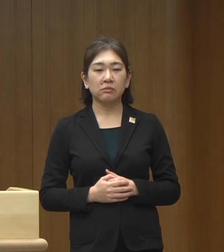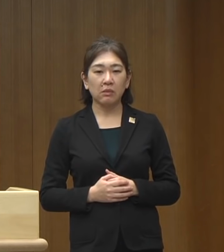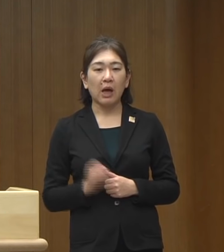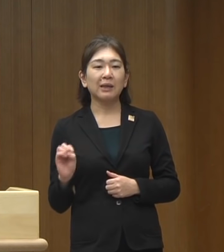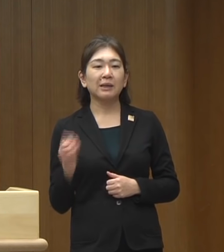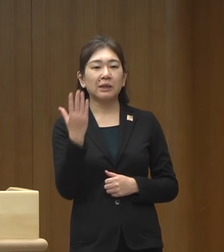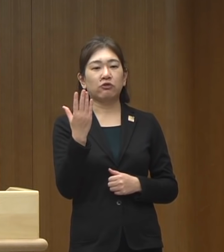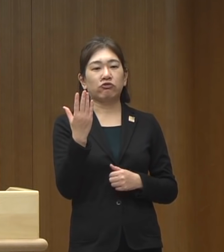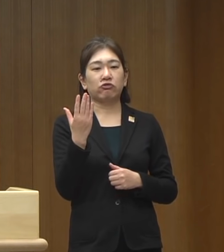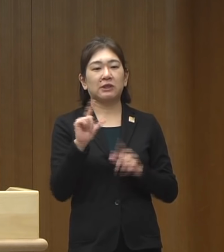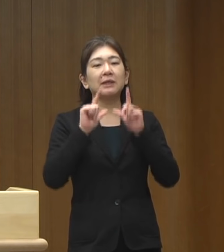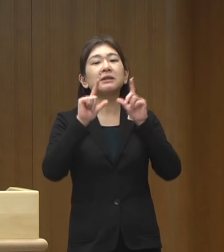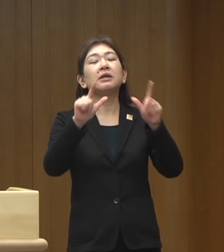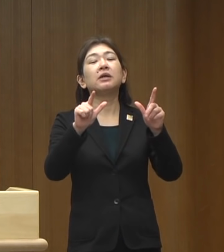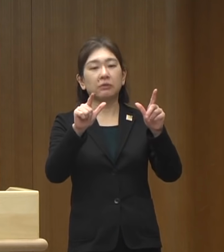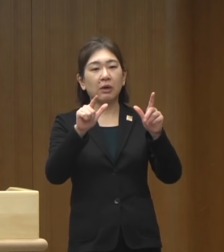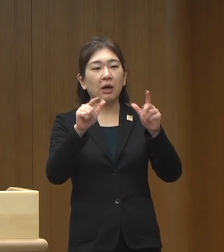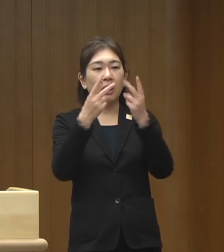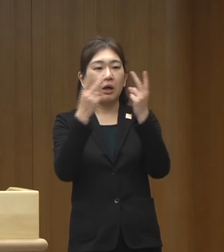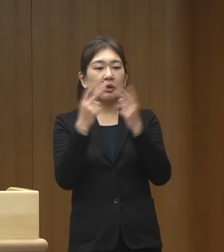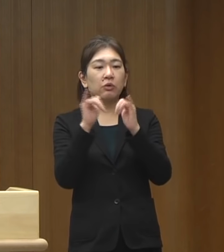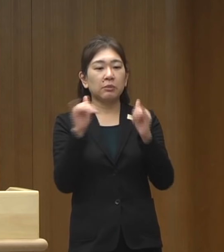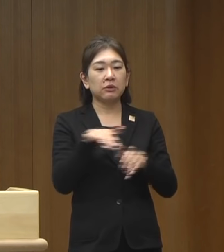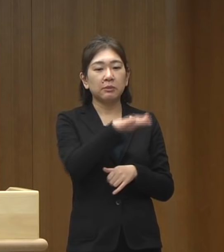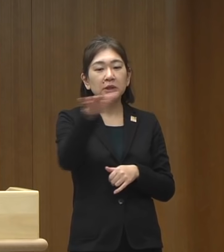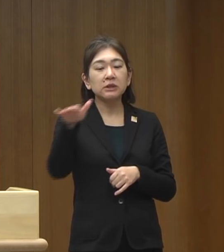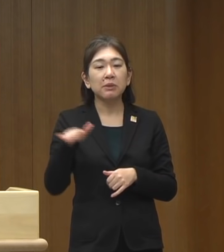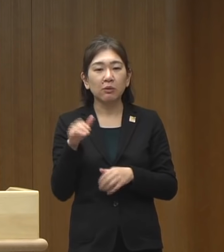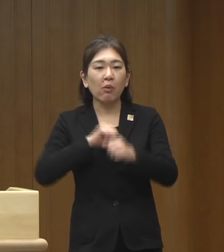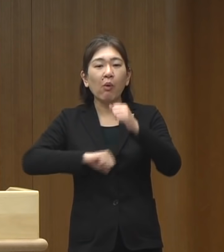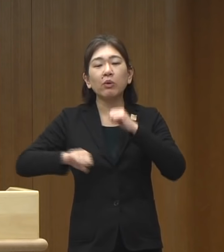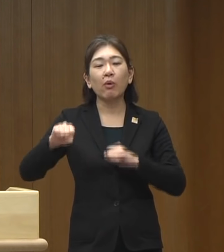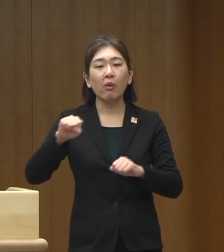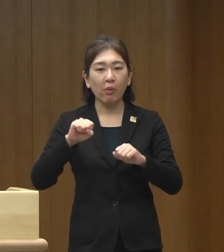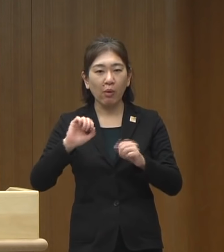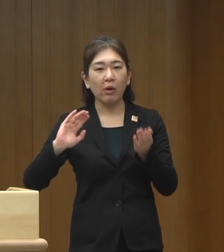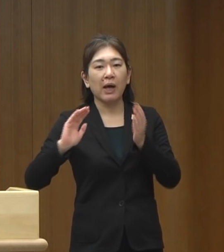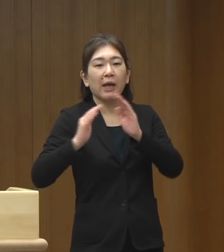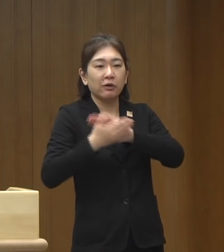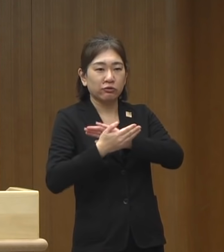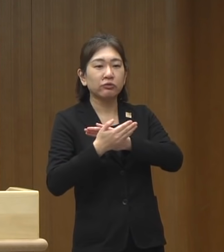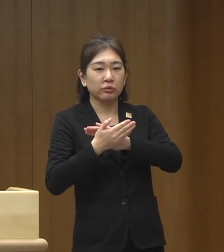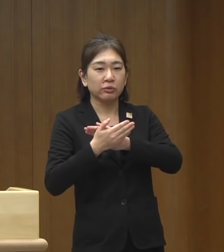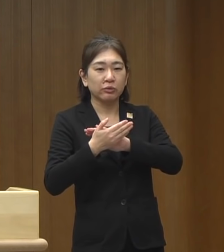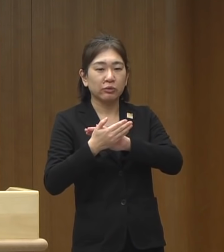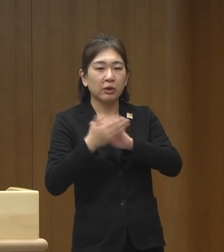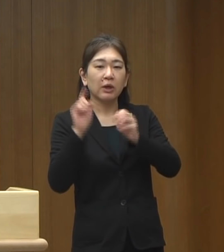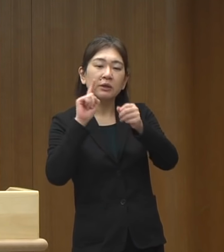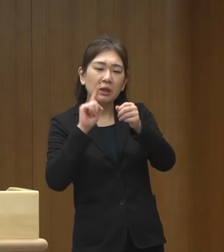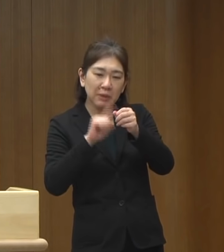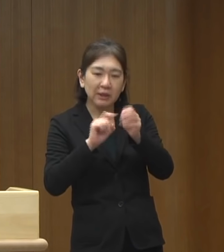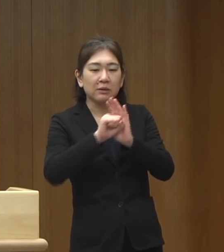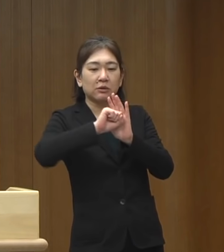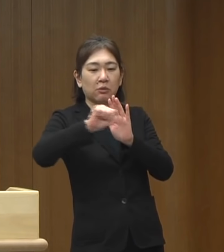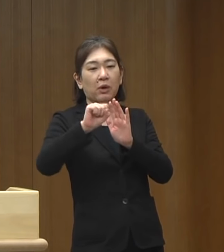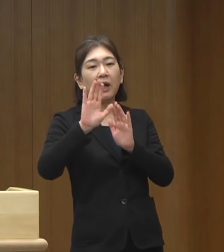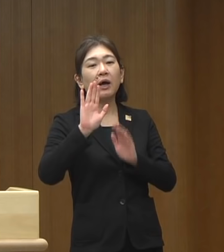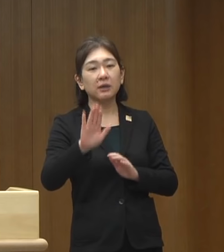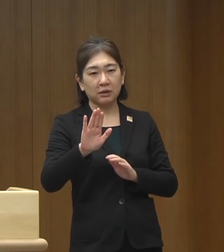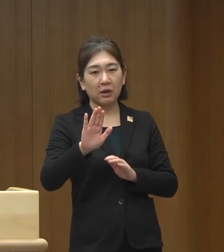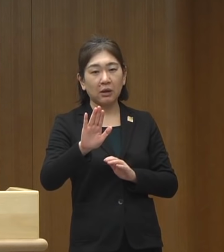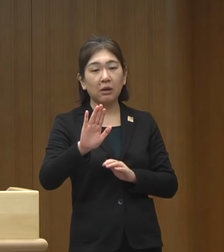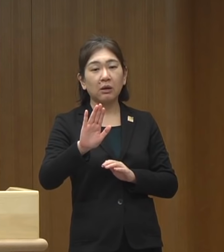言は道民の皆様の行動スタイルを変えるきっかけとして有効に機能をしたというふうに考えており